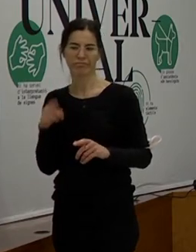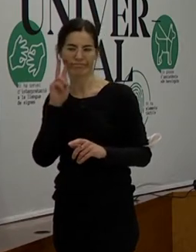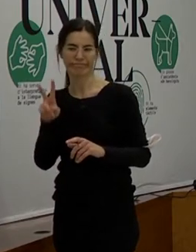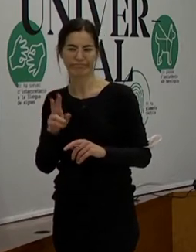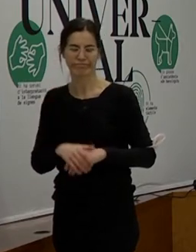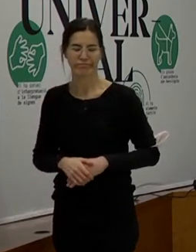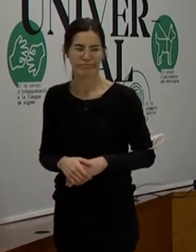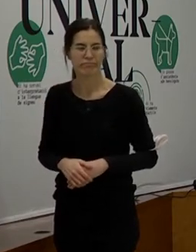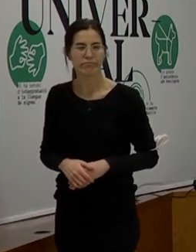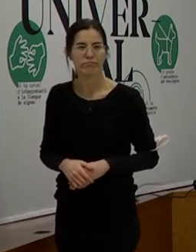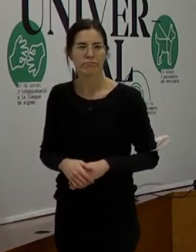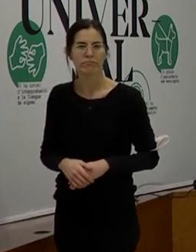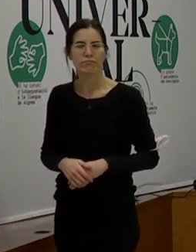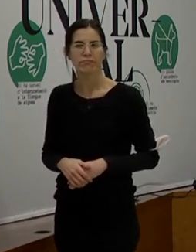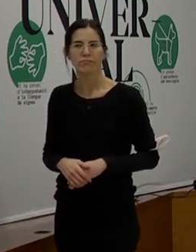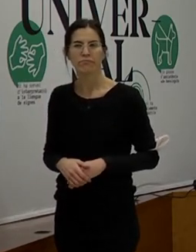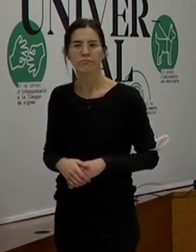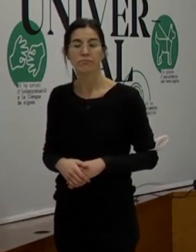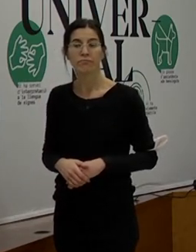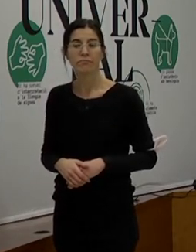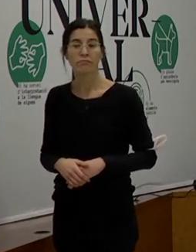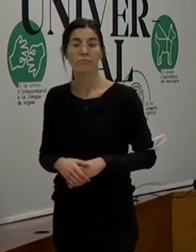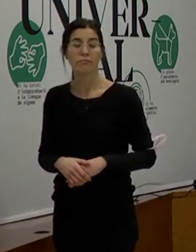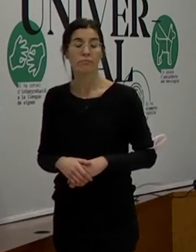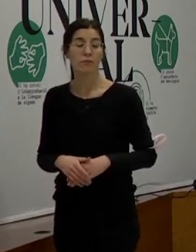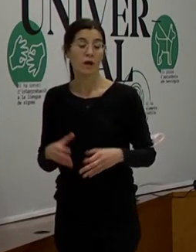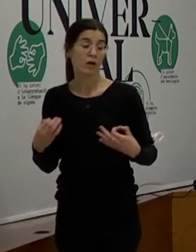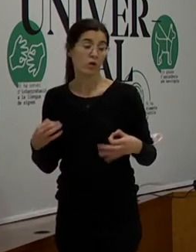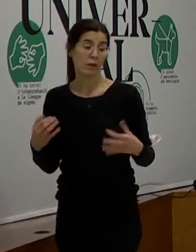Vale. Evidentment, amb les ODS que hi ha ara, ens